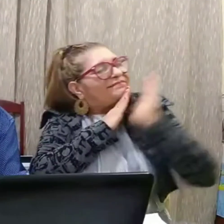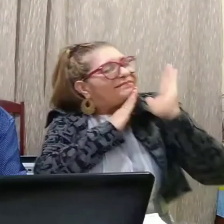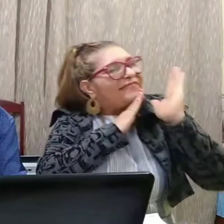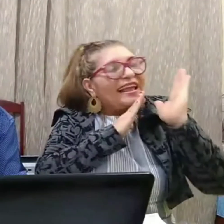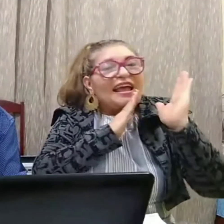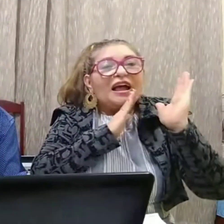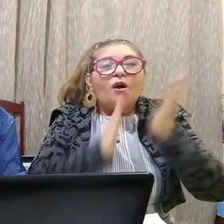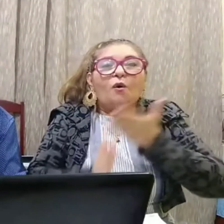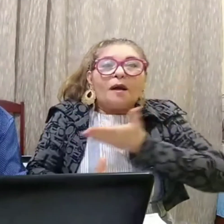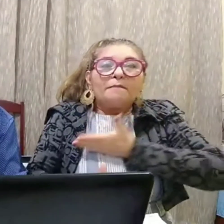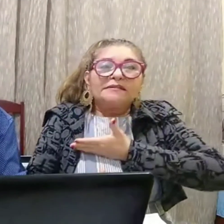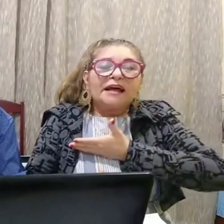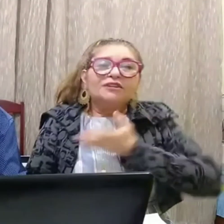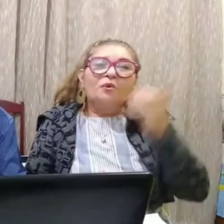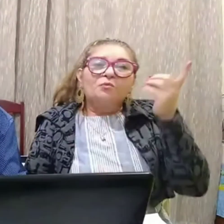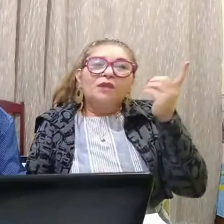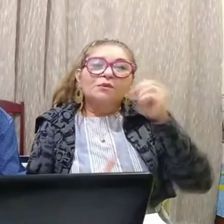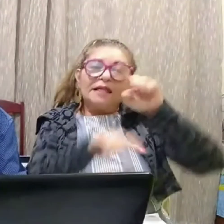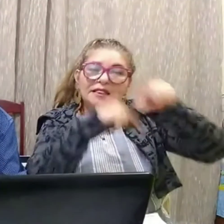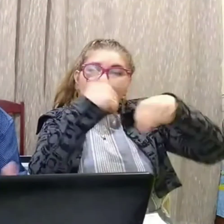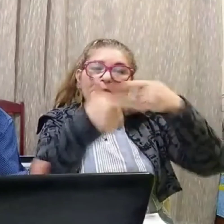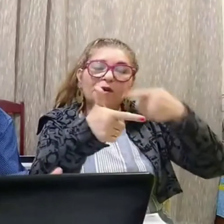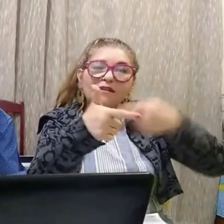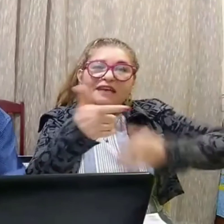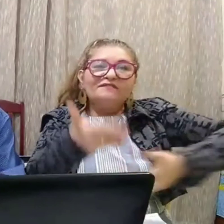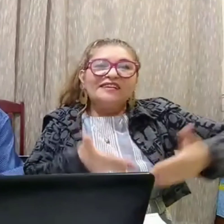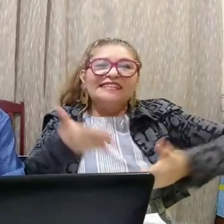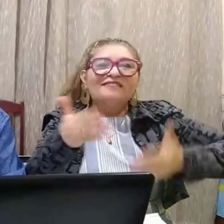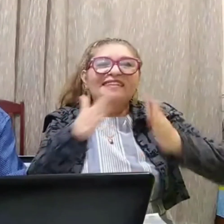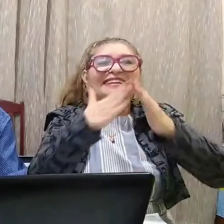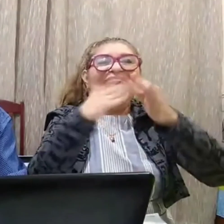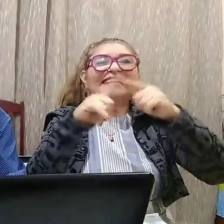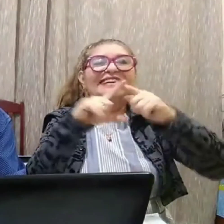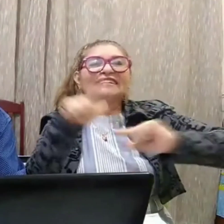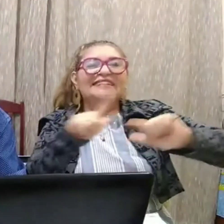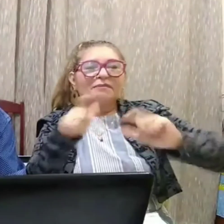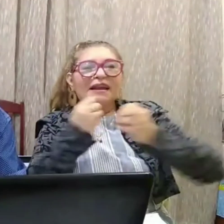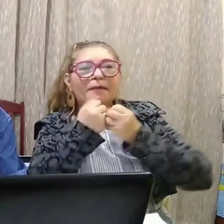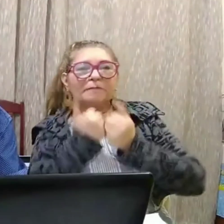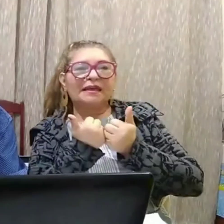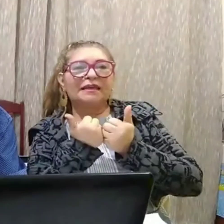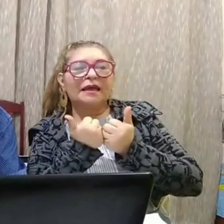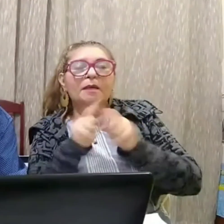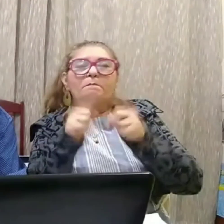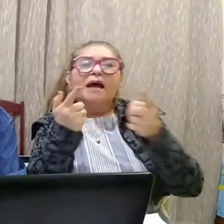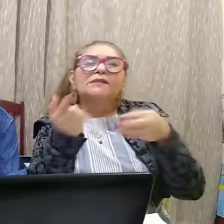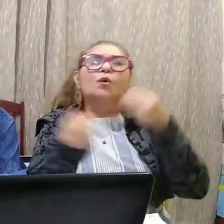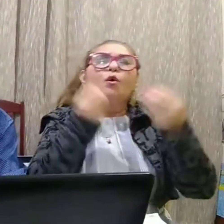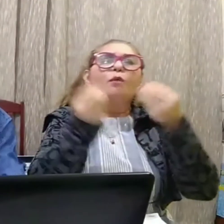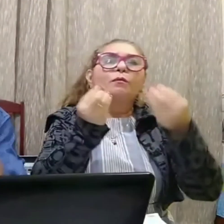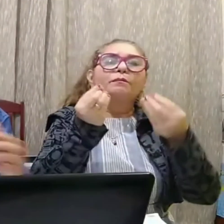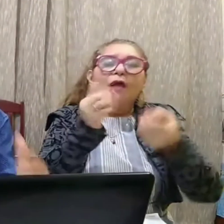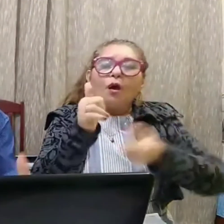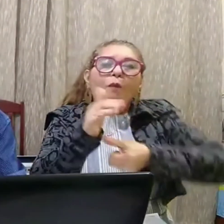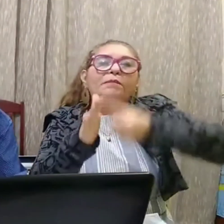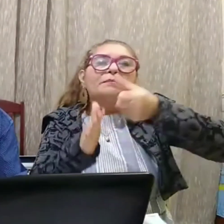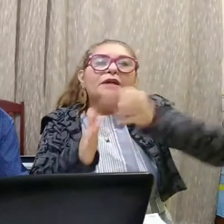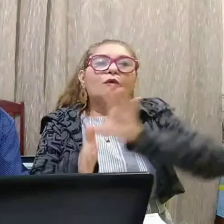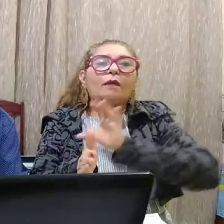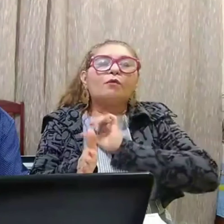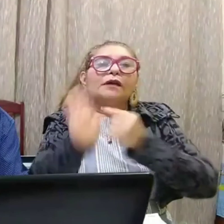de Deus, de servir a Deus na igreja. Agora, como é que o primeiro amor se manifesta? Como é que a gente vê,